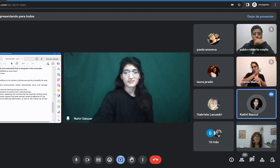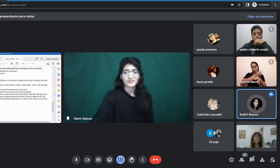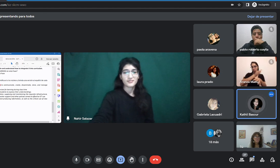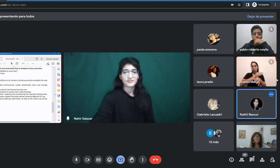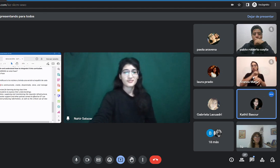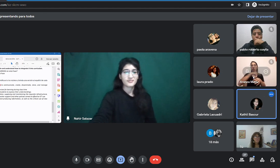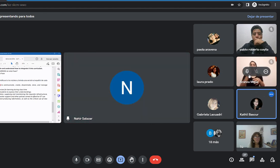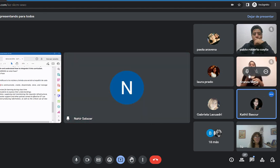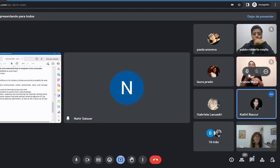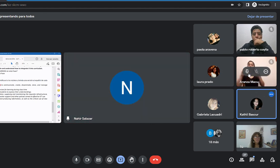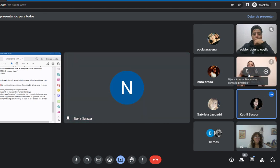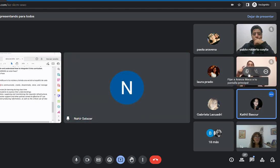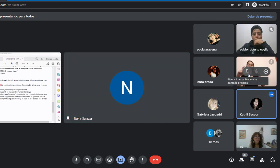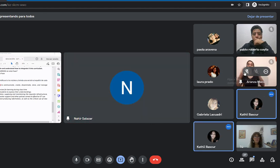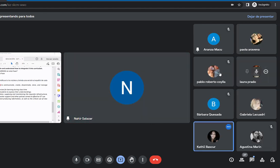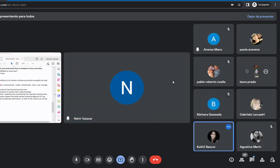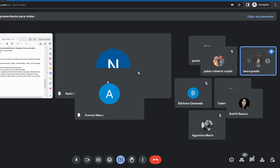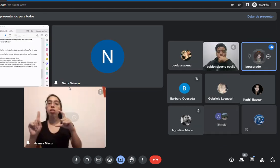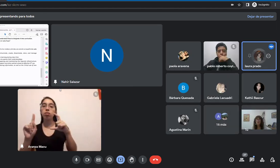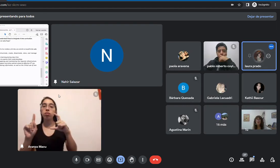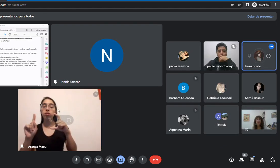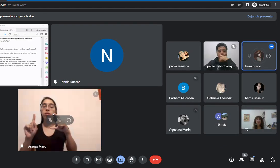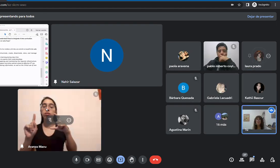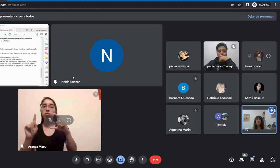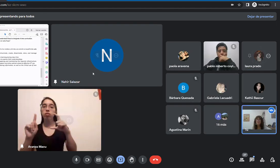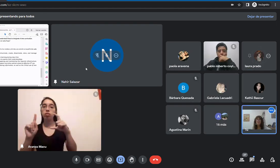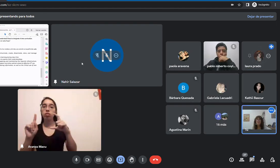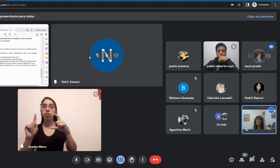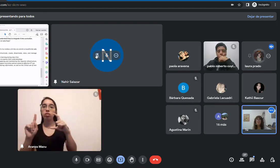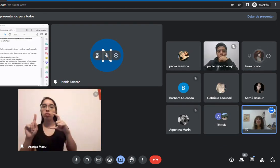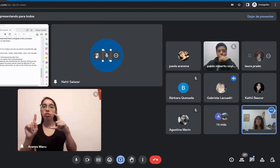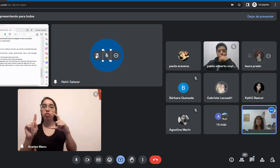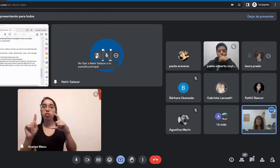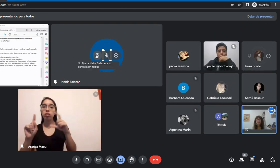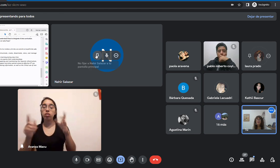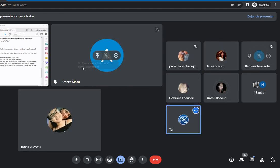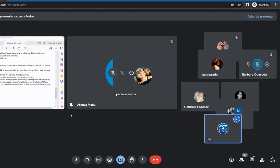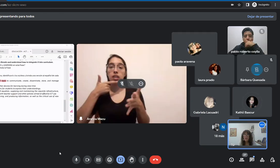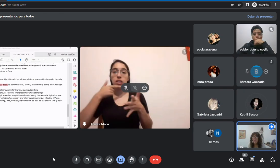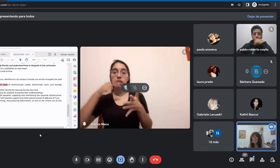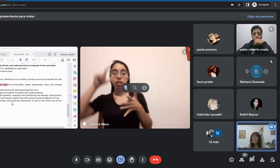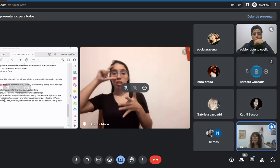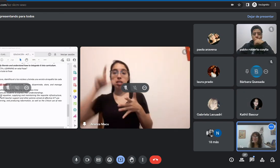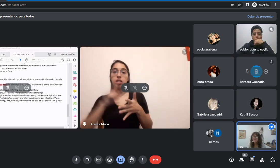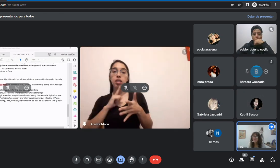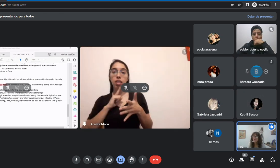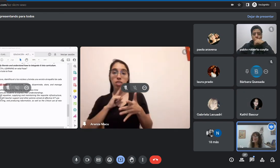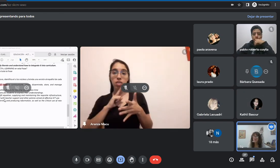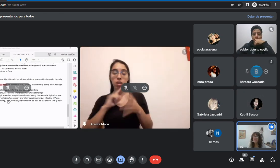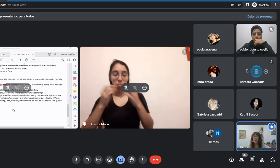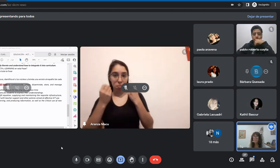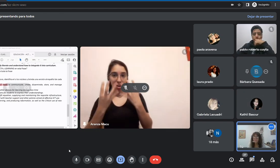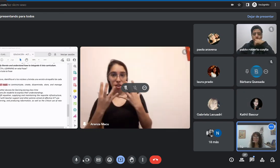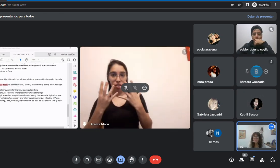pixels. Antes set. Hay otro. Set. Bien. ¿Y set con qué va?